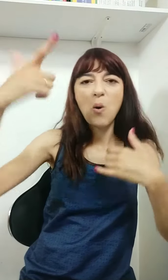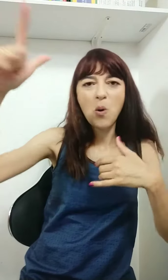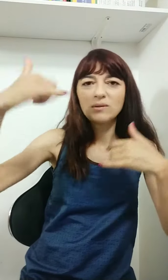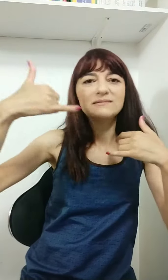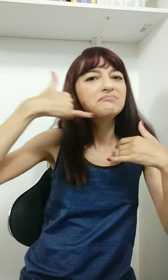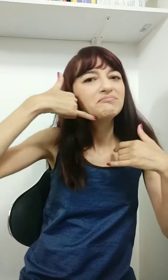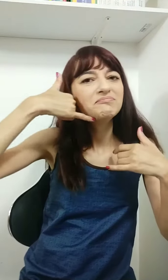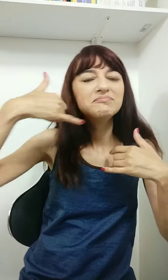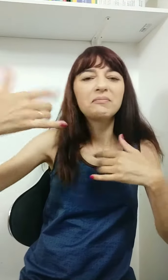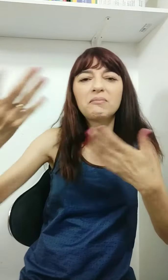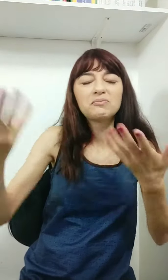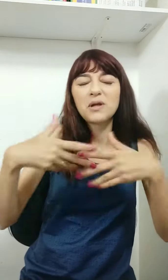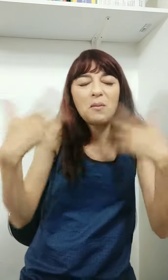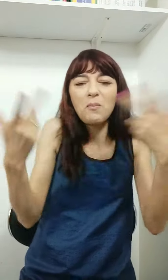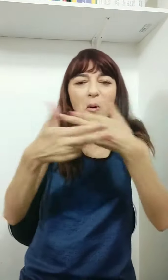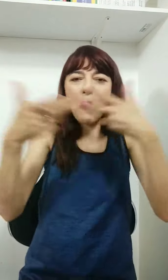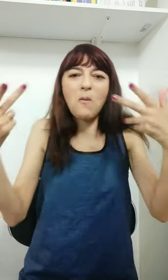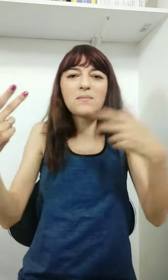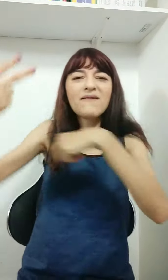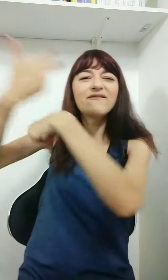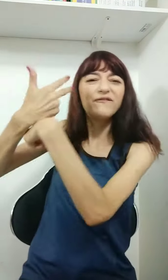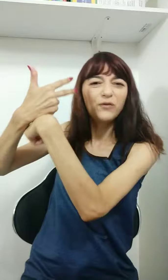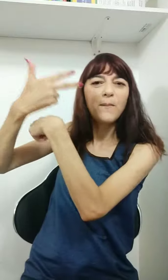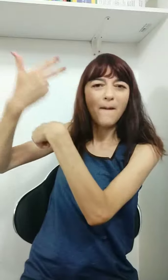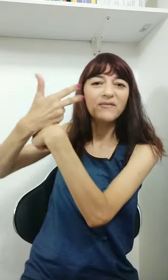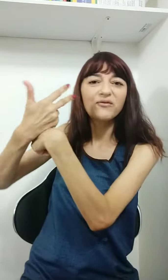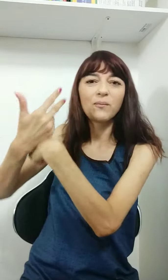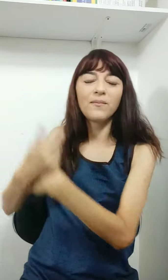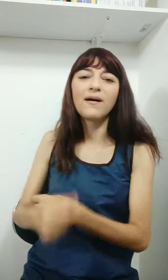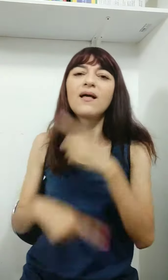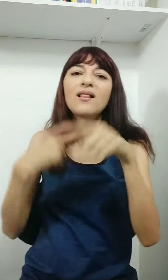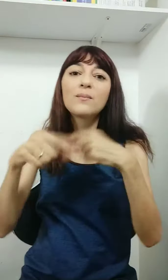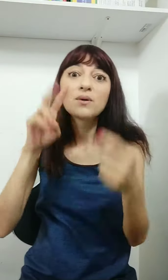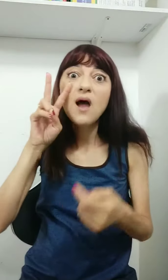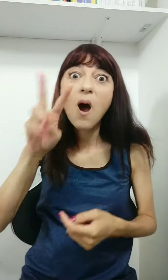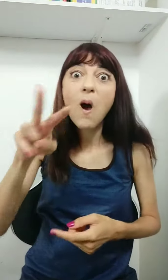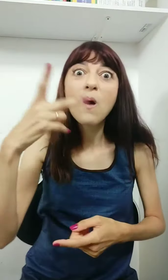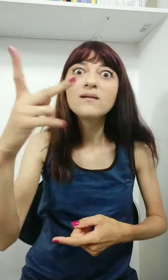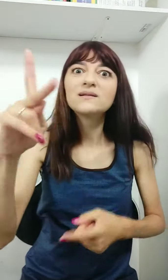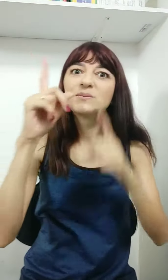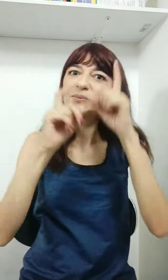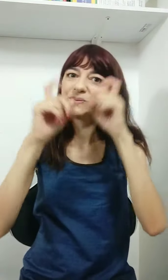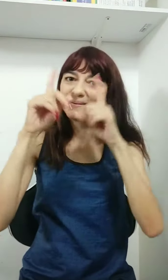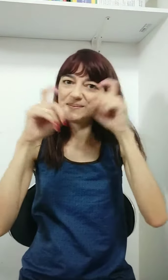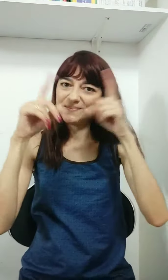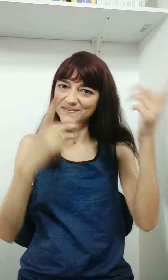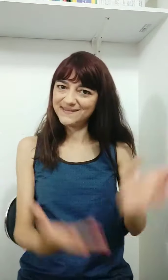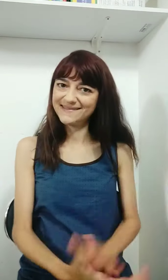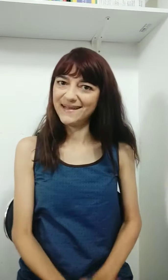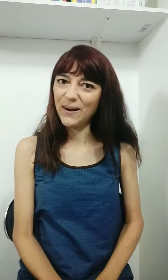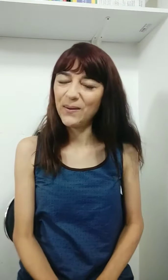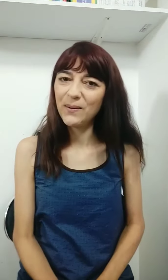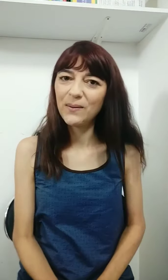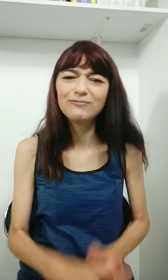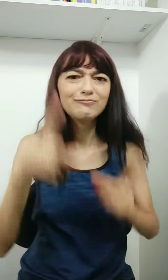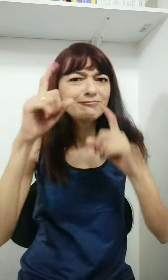celular talvez, um outro telefone, não sei, né? Ou então se coloquem ali na frente do espelho, ou então se filmem, tá? Na hora que vocês